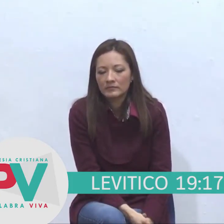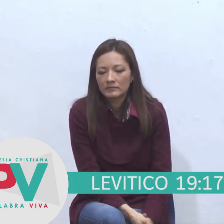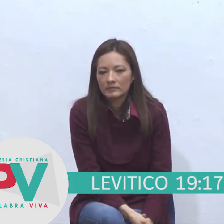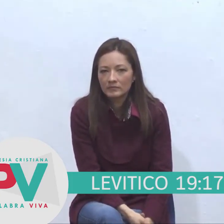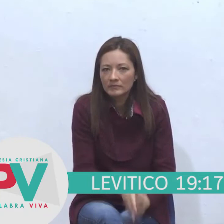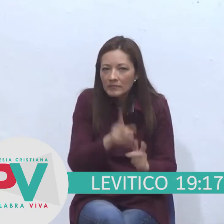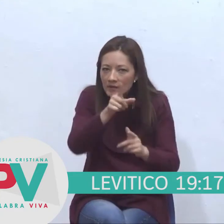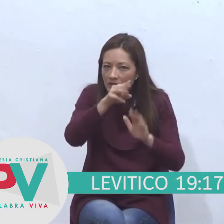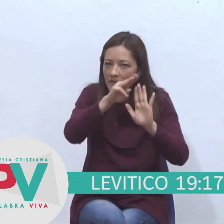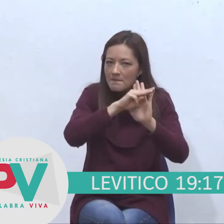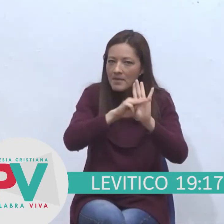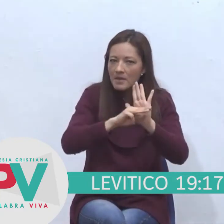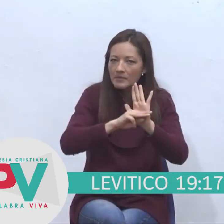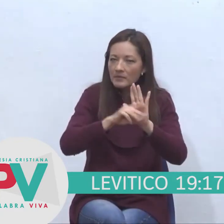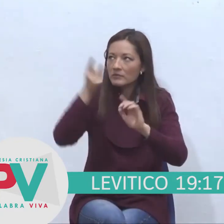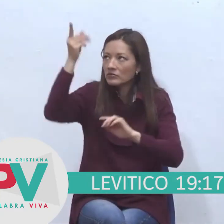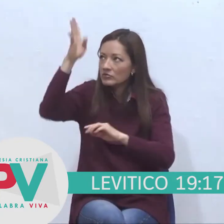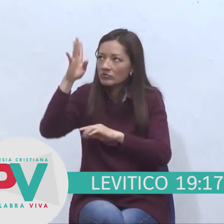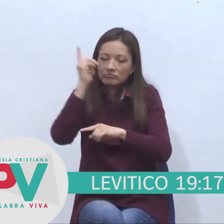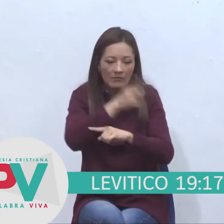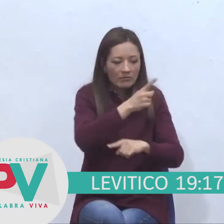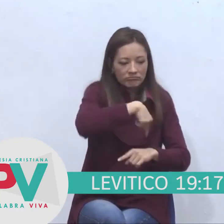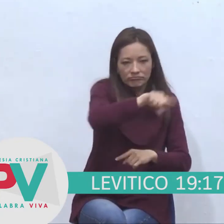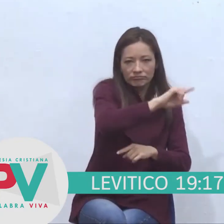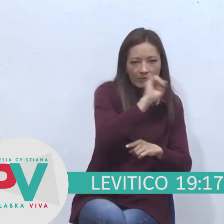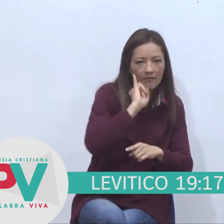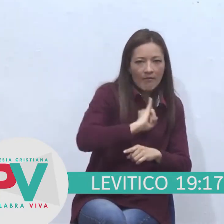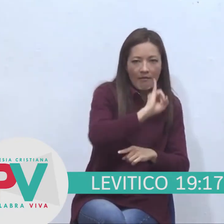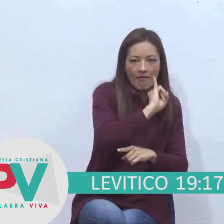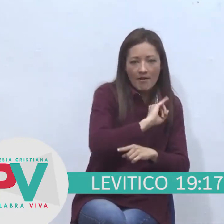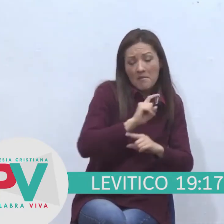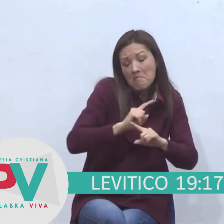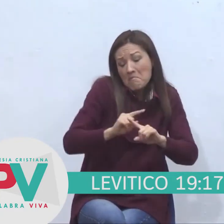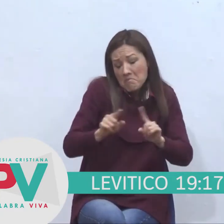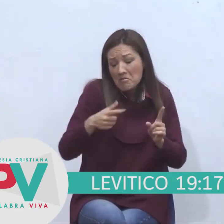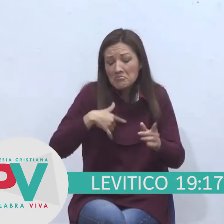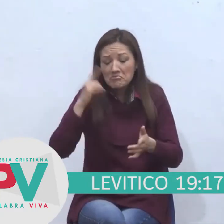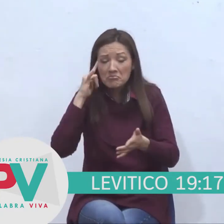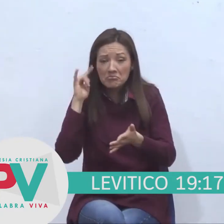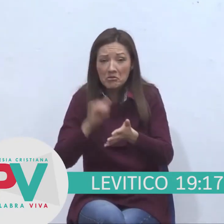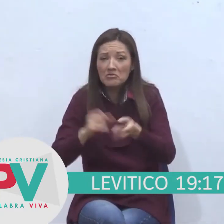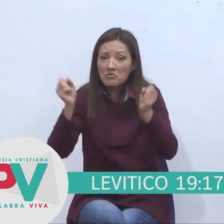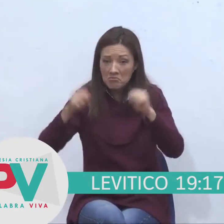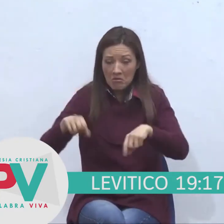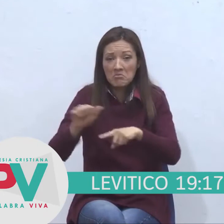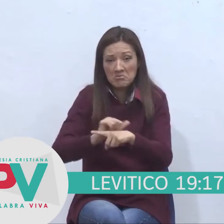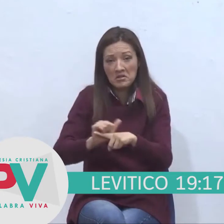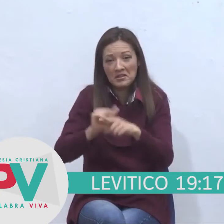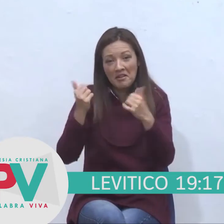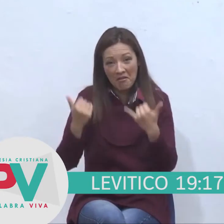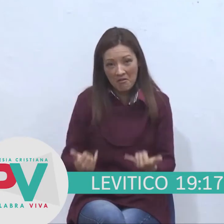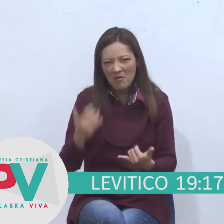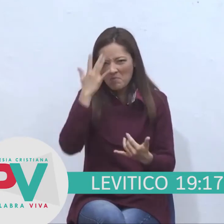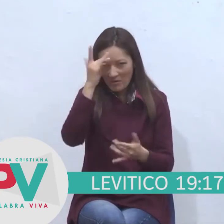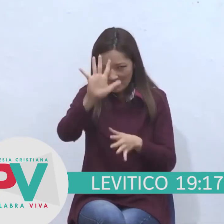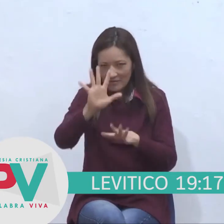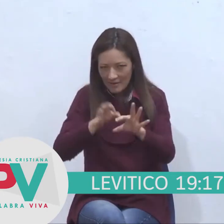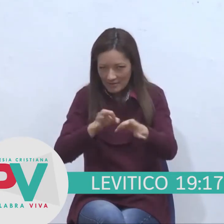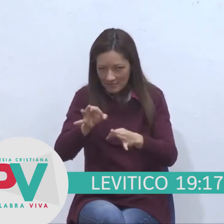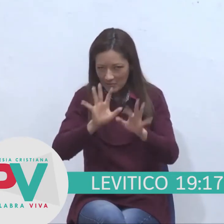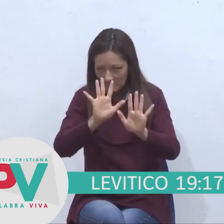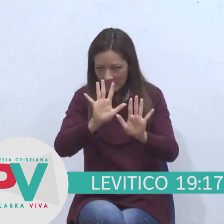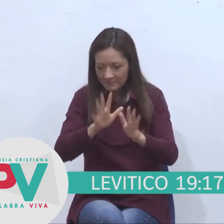Es un mandato que le está dando al pueblo de Israel, pero pues yo creo que aplica para la iglesia, por lo que voy a explicar en